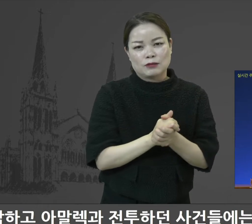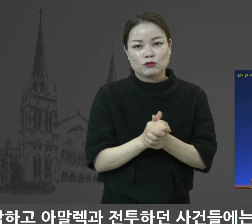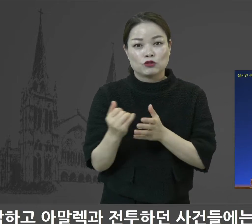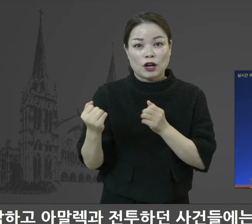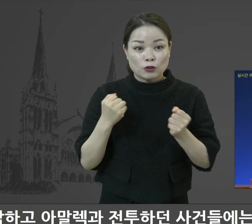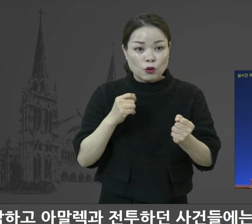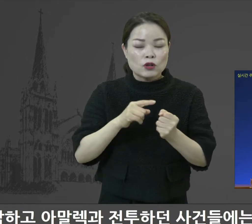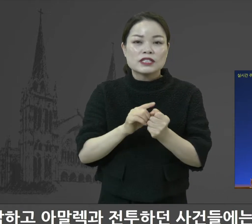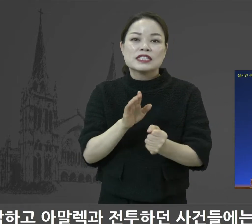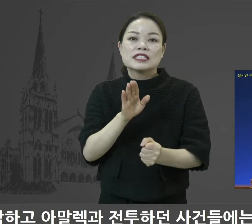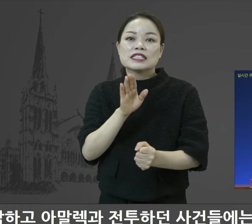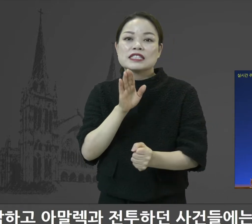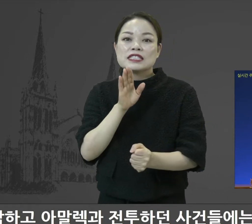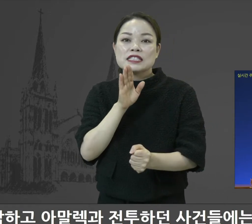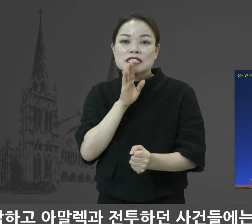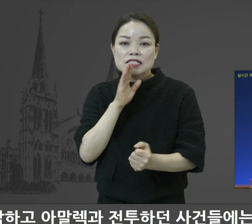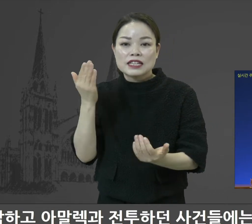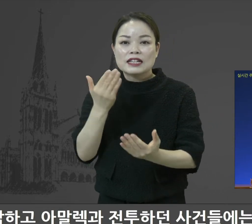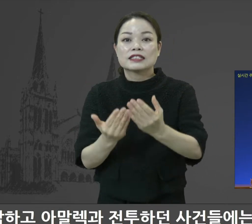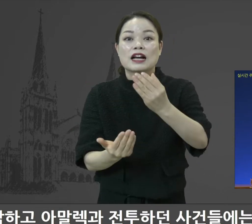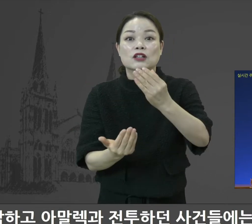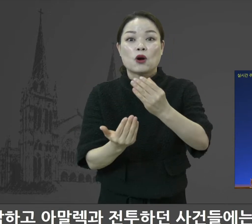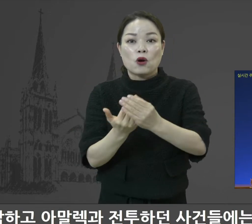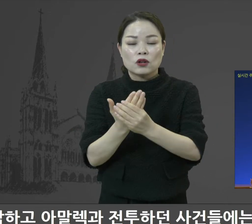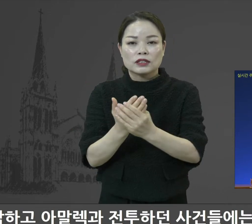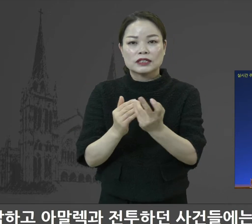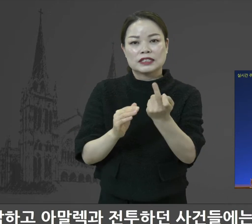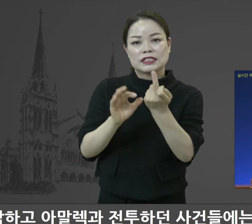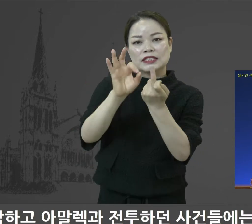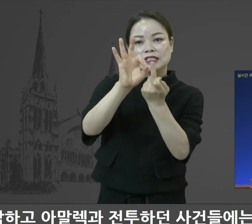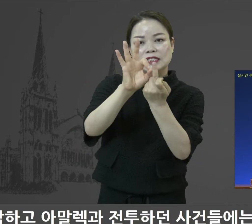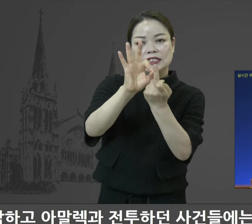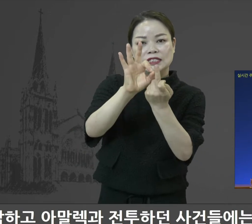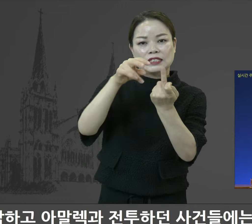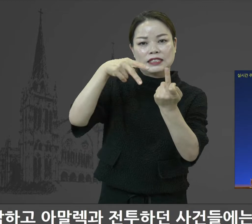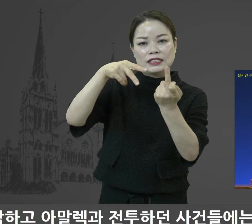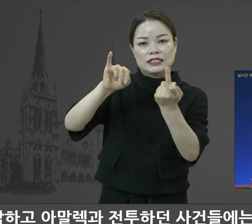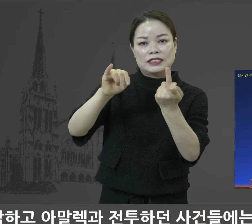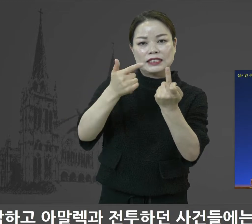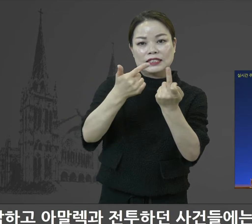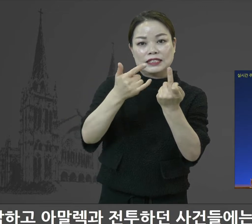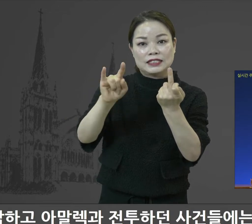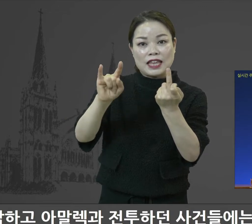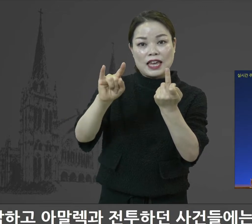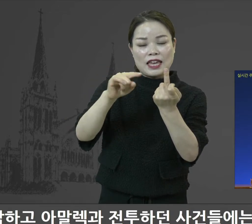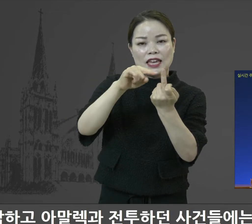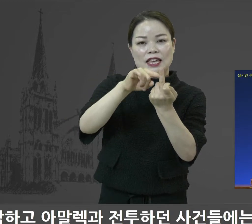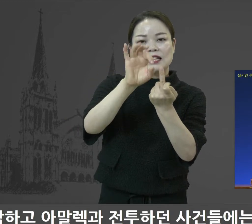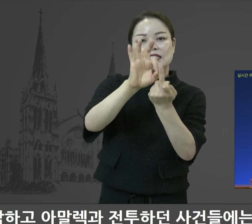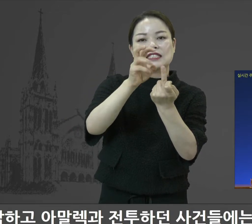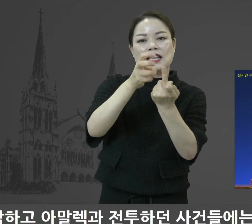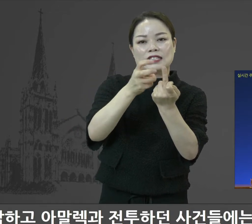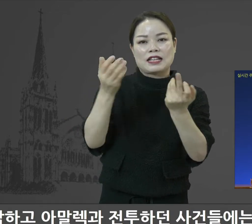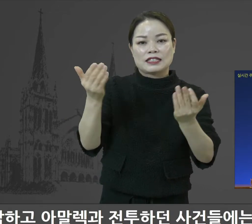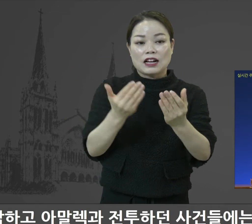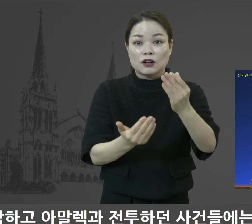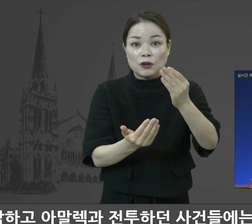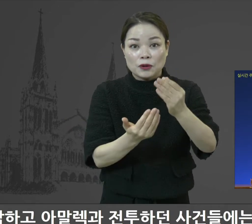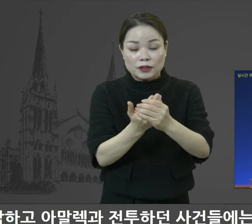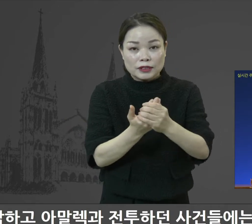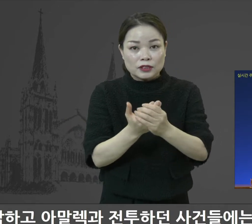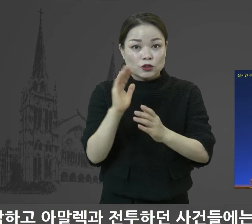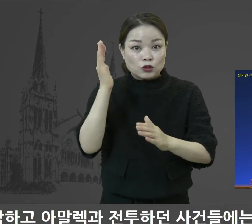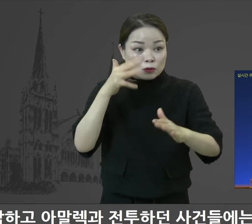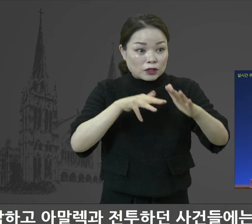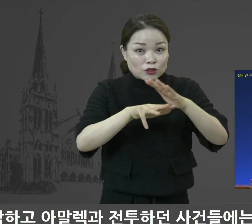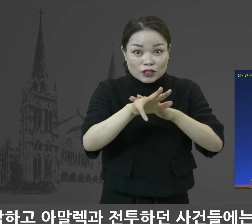진짜는 시내산에서 있었던 사건들을 강조하기 위한 것이죠. 출애굽기 이제 최근에 읽으신